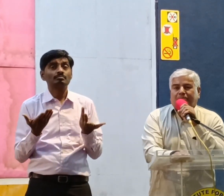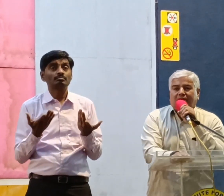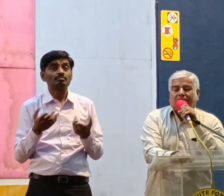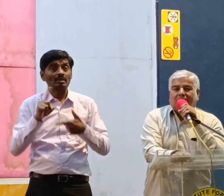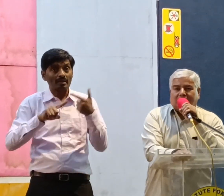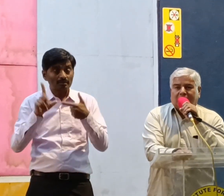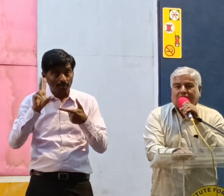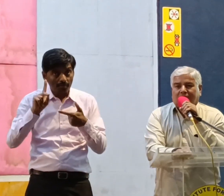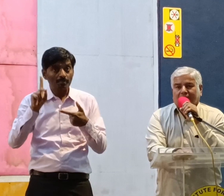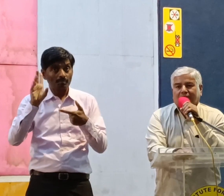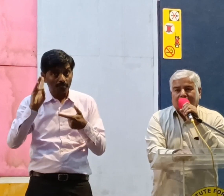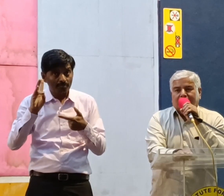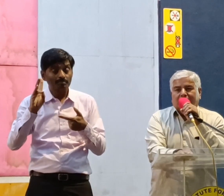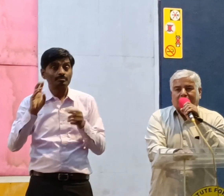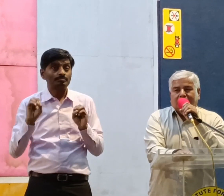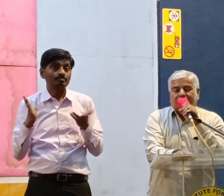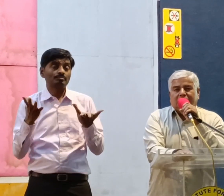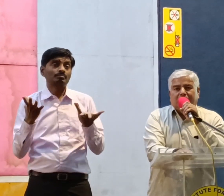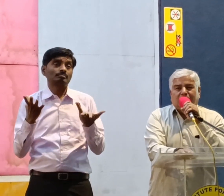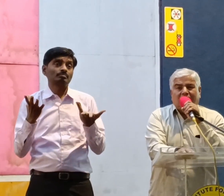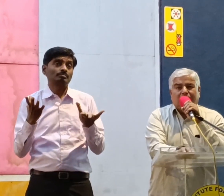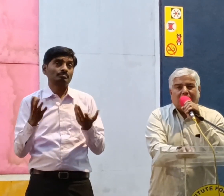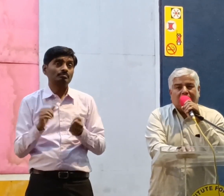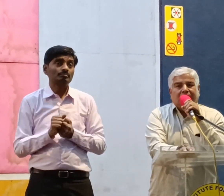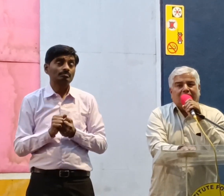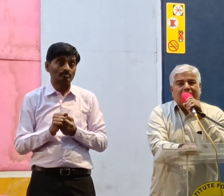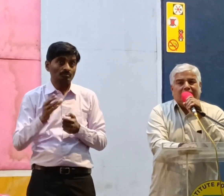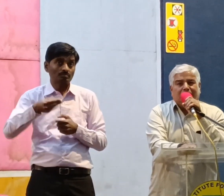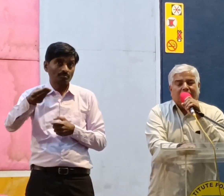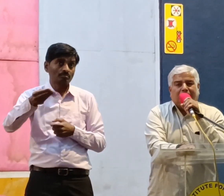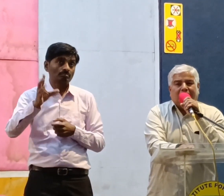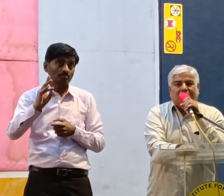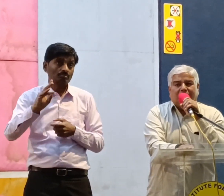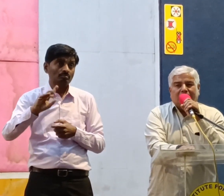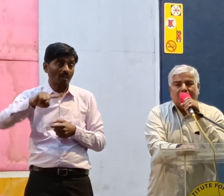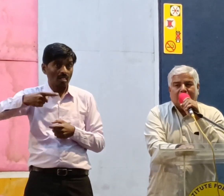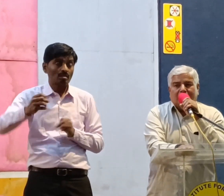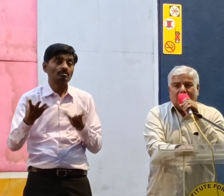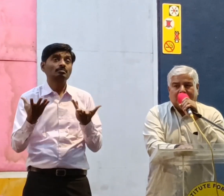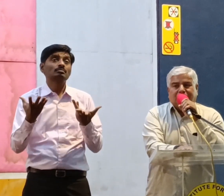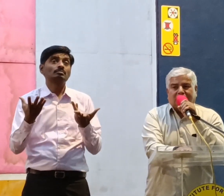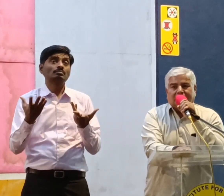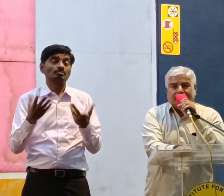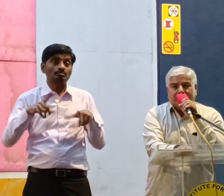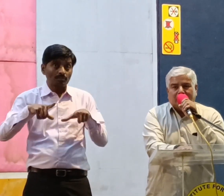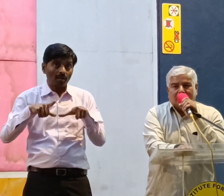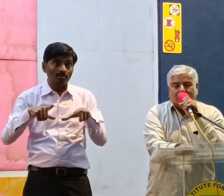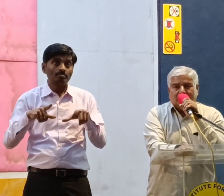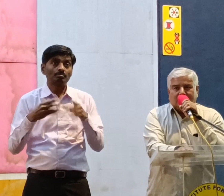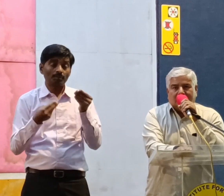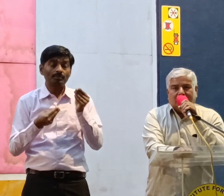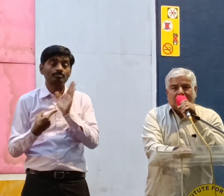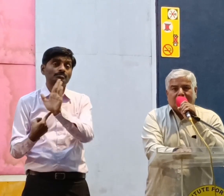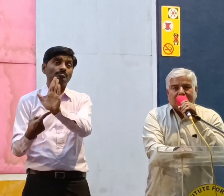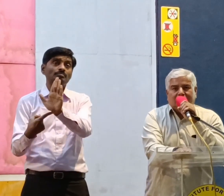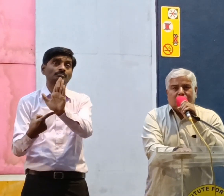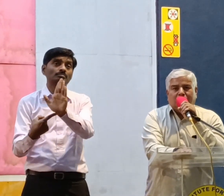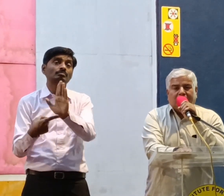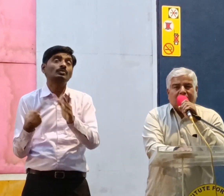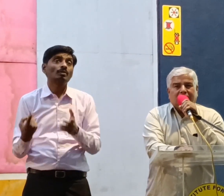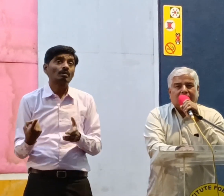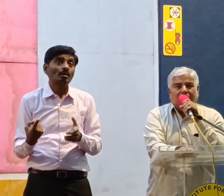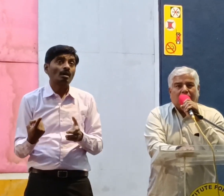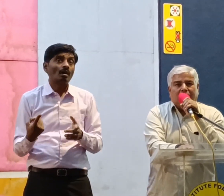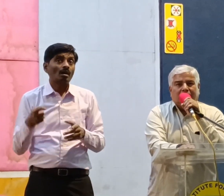ત્રીજી બે પ્રિલિમ લઈ લીધી, ત્રીજી પ્રિલિમ લઈ અને તમને પરિણામ આપશે. એટલે એ